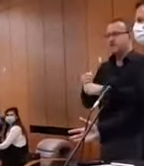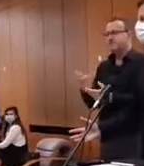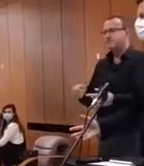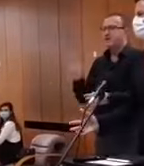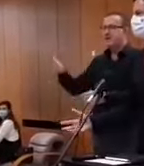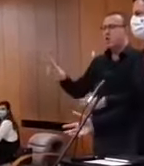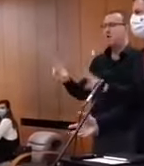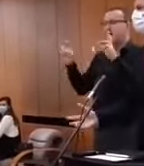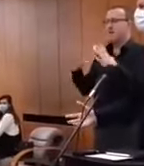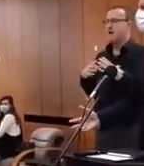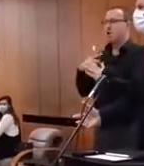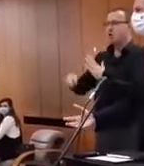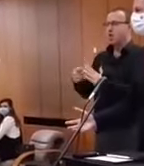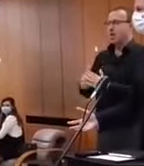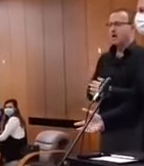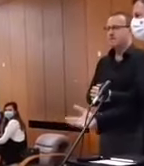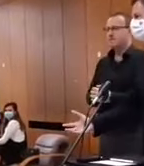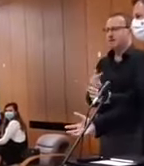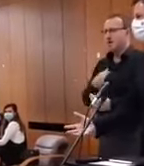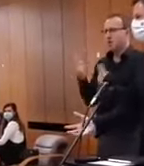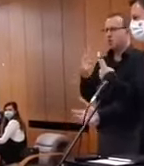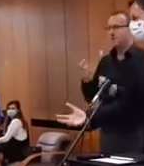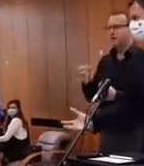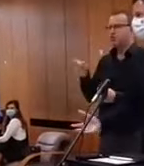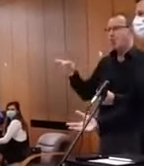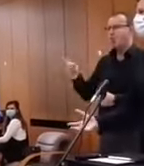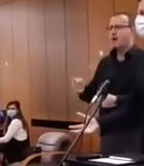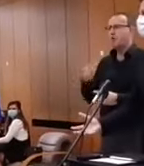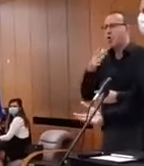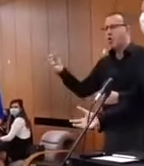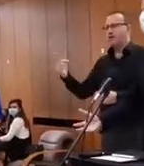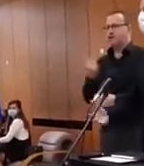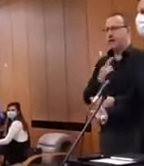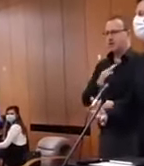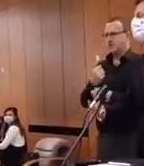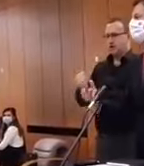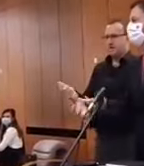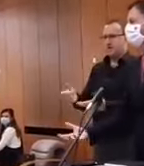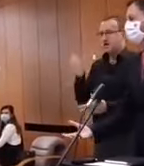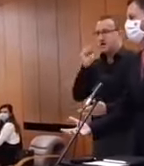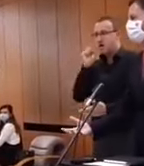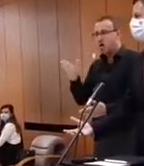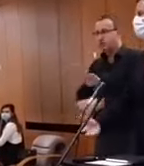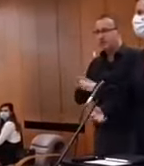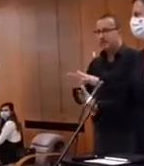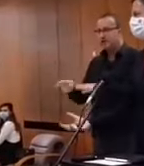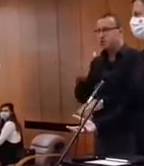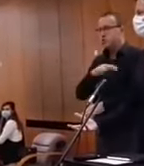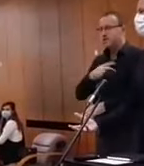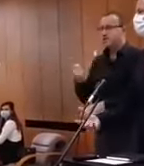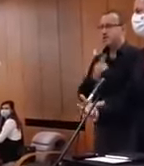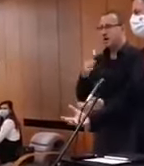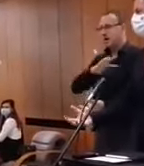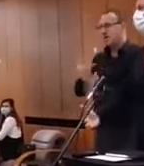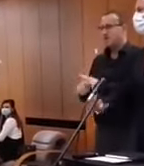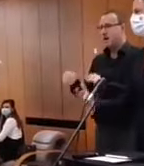téma, čiže nerozumiem, prečo by mal odchádzať kvôli vlastnému návrhu. Však každý minister je zodpovedný za svoju reformu, je zodpovedný za